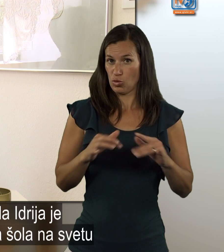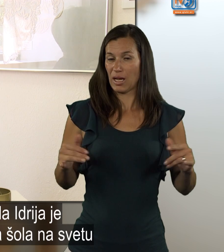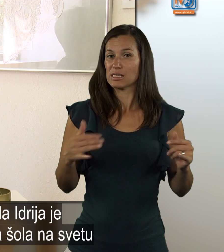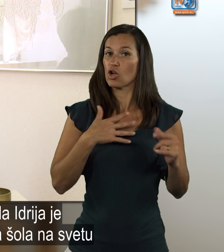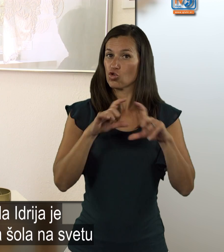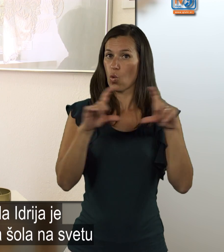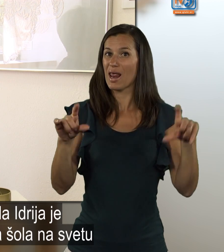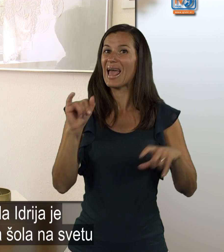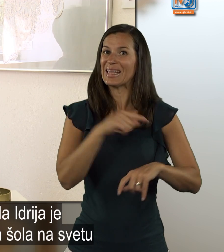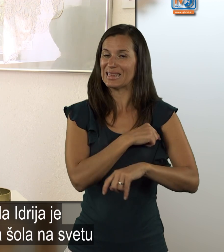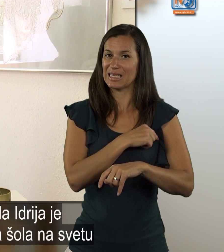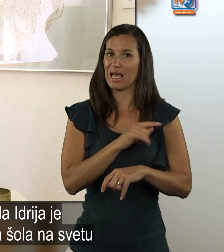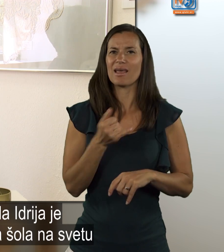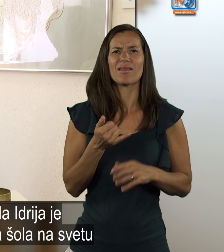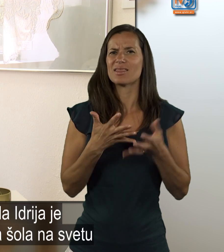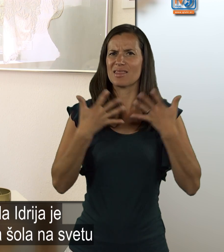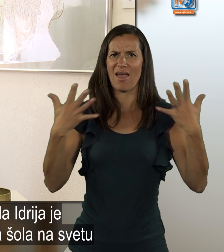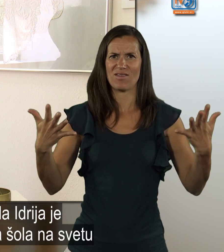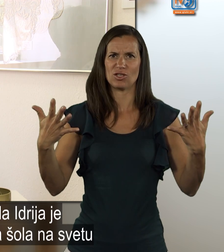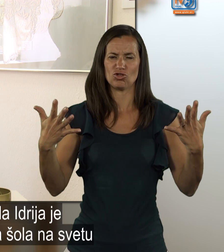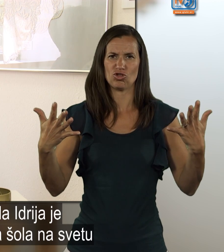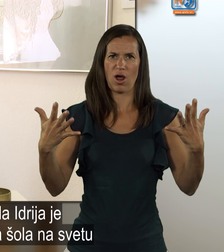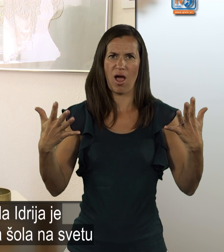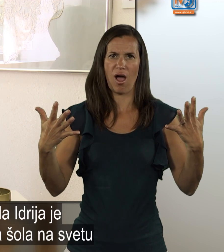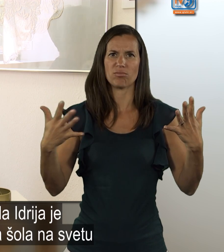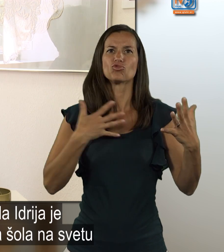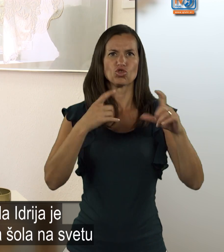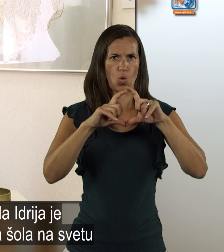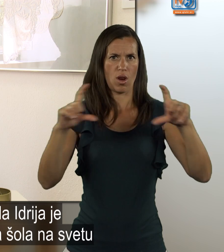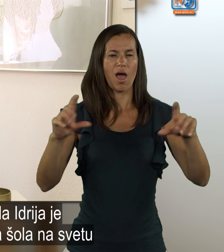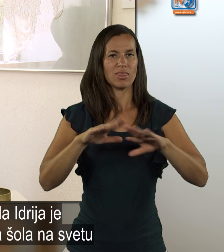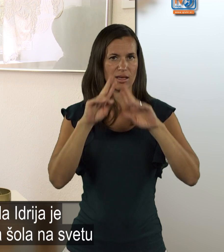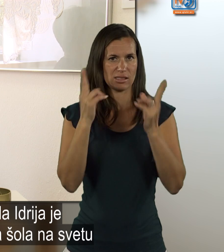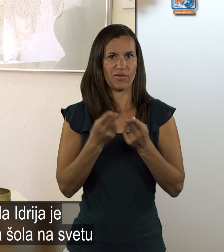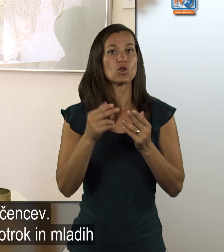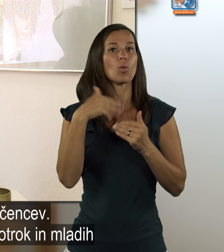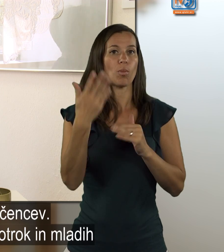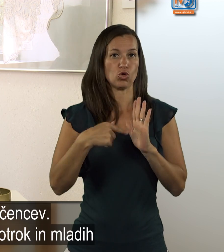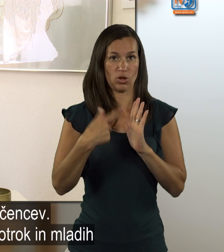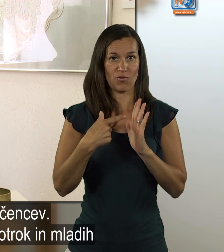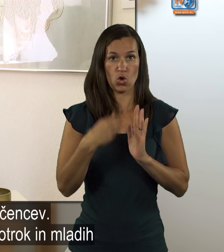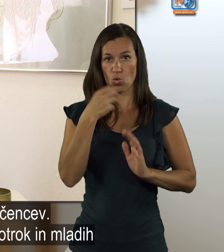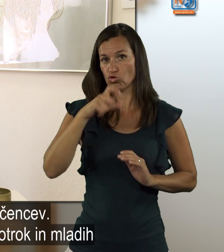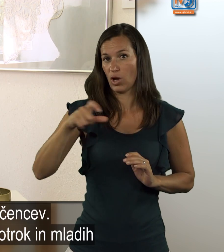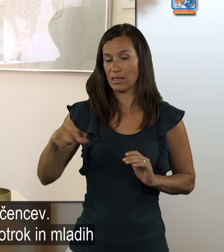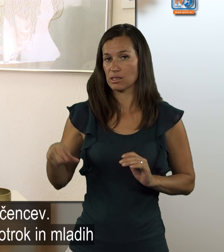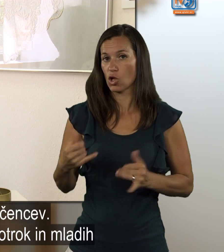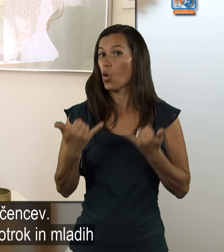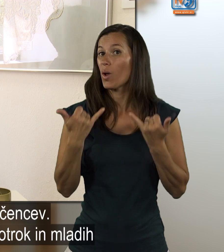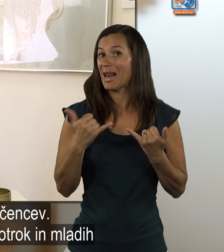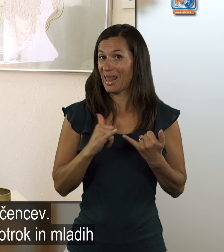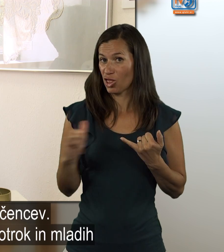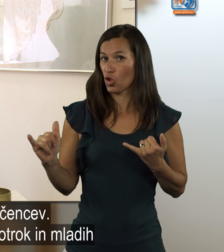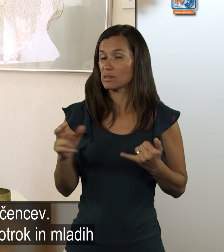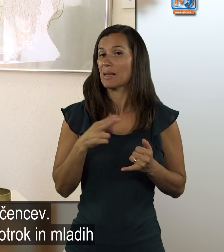Čipkarska šola Idrija je največja čipkarska šola na svetu po številu učencev.